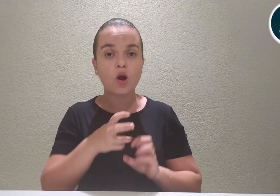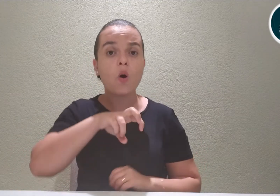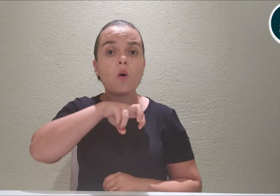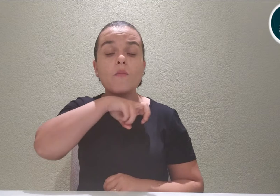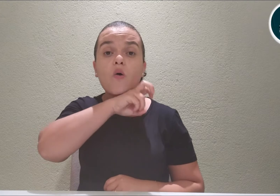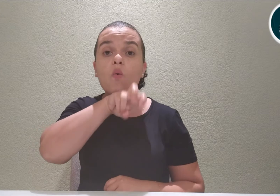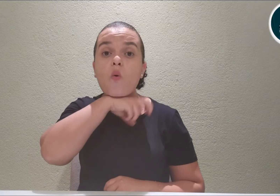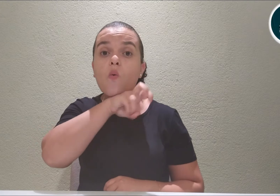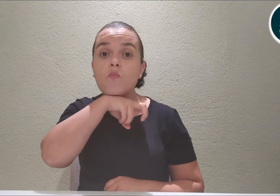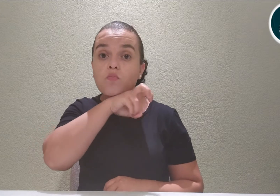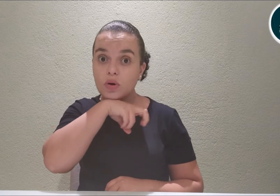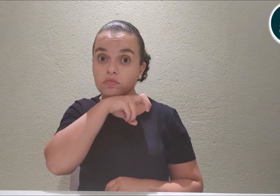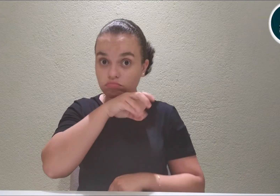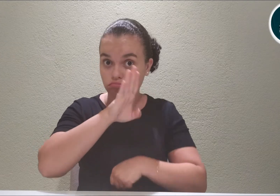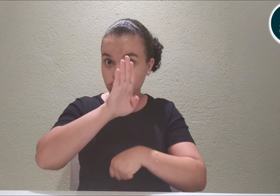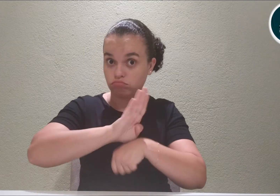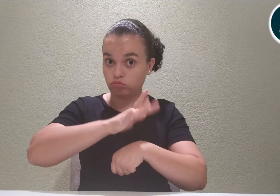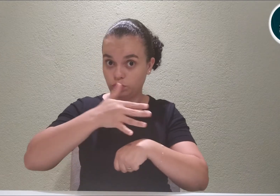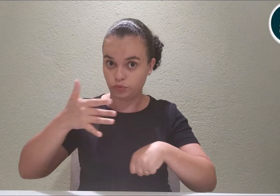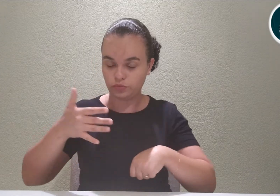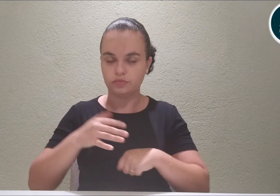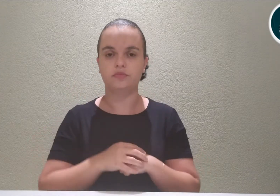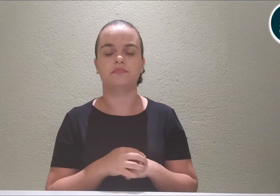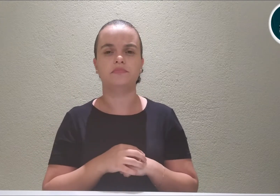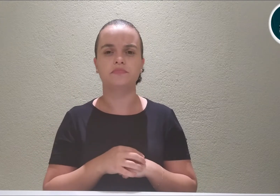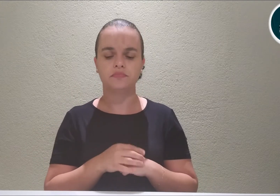moldar uma cobra de bronze